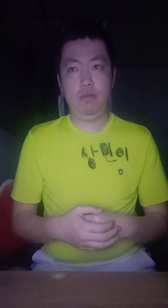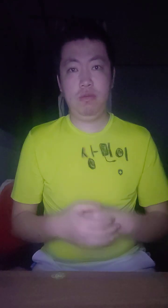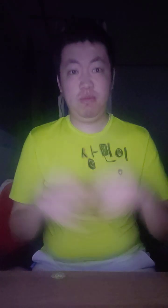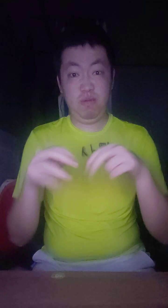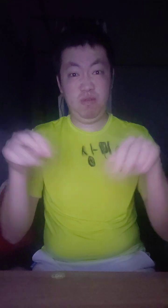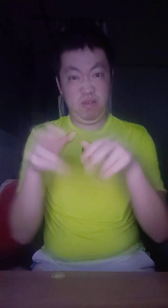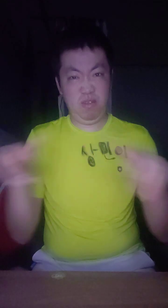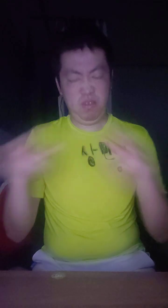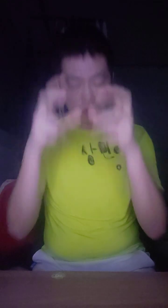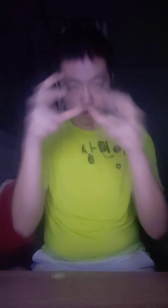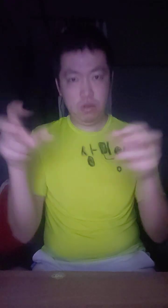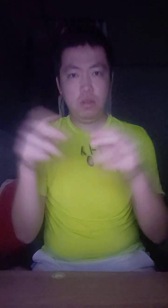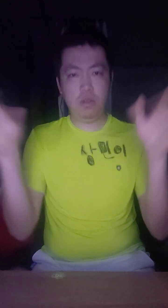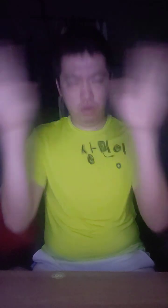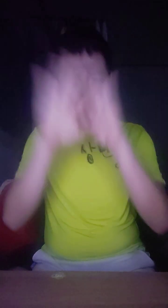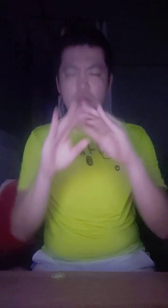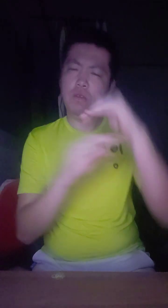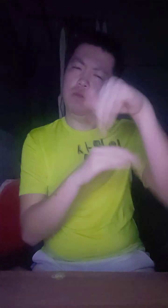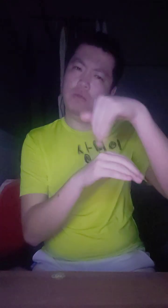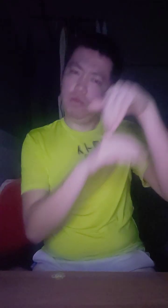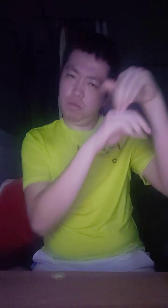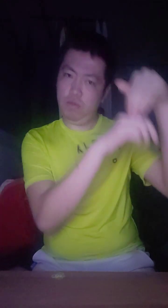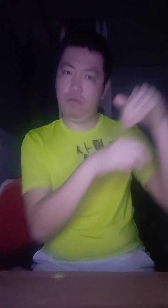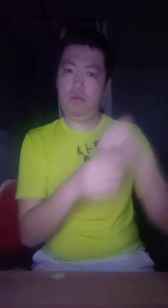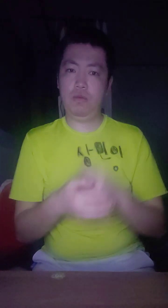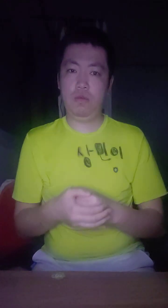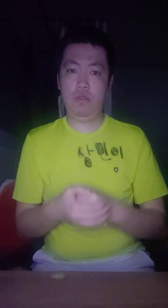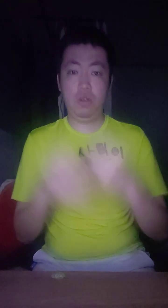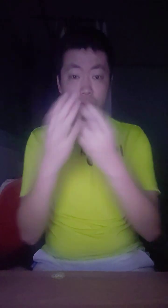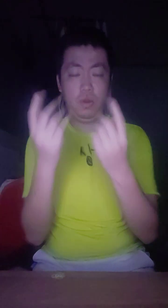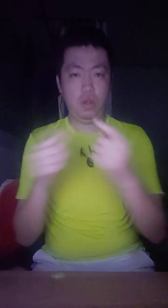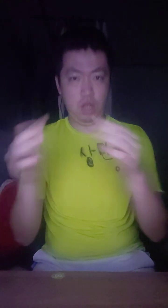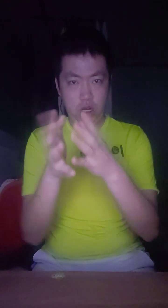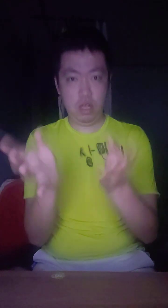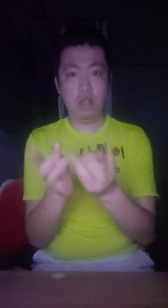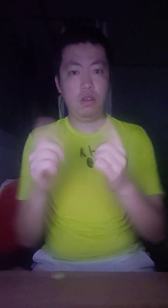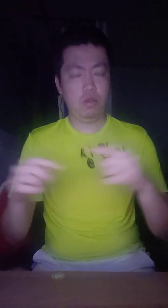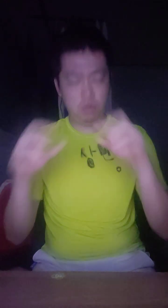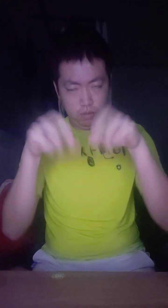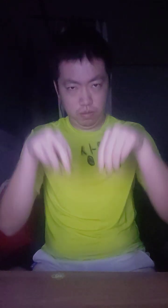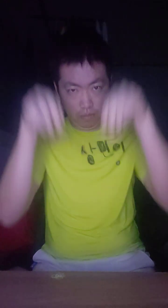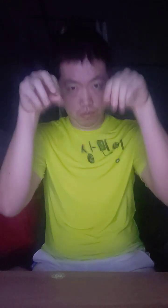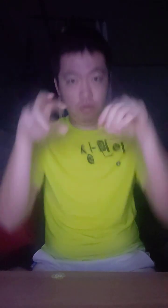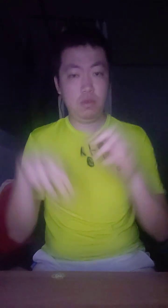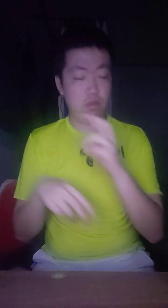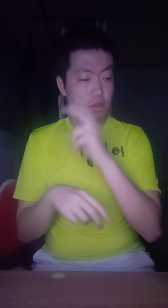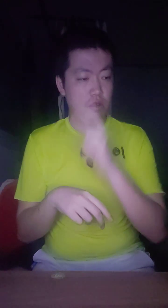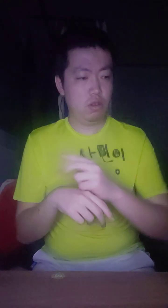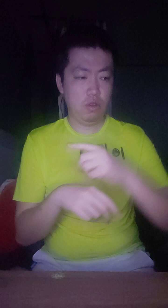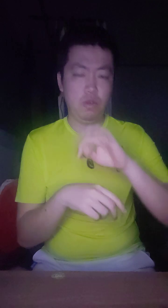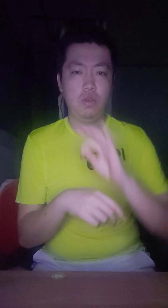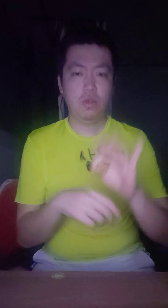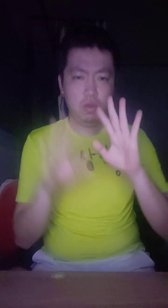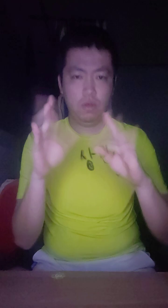아파트 단지가 칠흑 같은 어둠에 휩싸였습니다. 서울 화곡동 일대 정전 신고가 접수된 건 어젯밤 10시